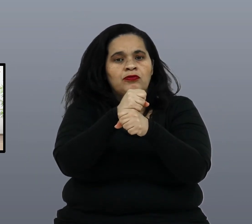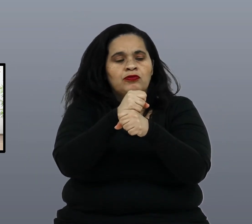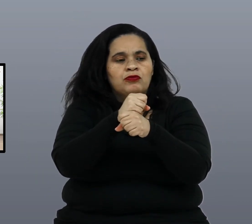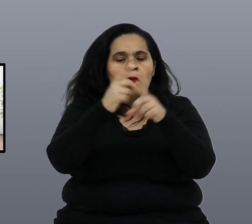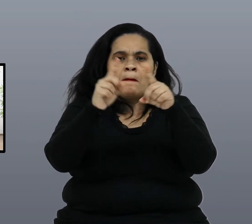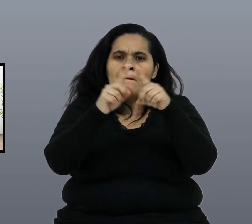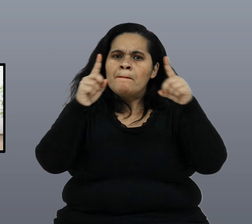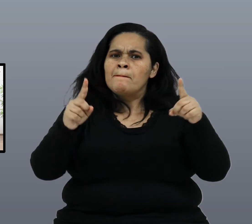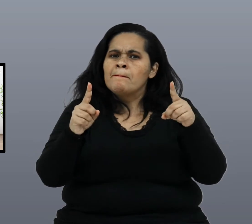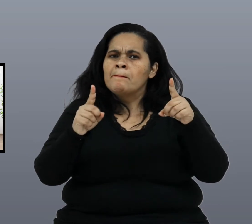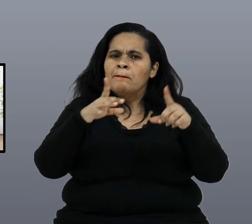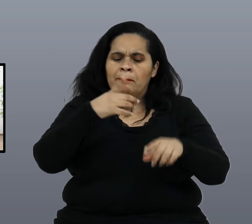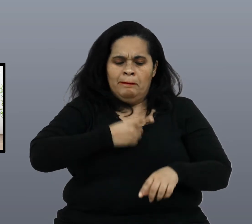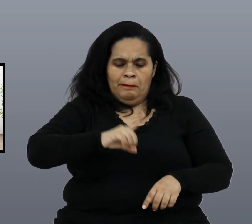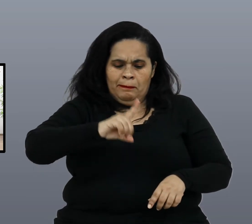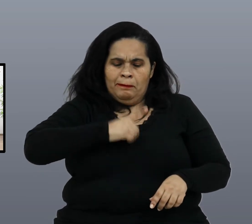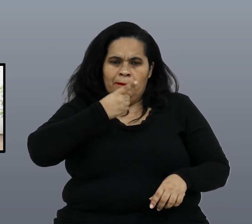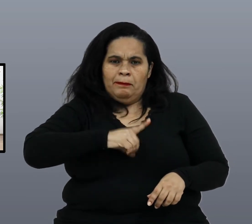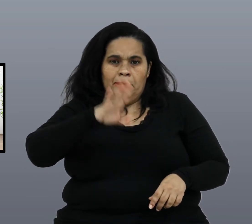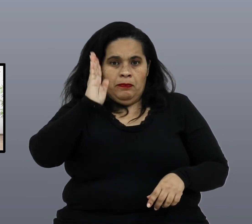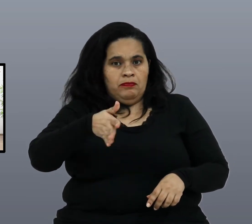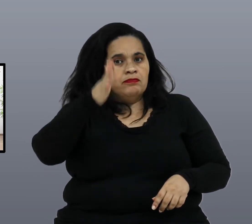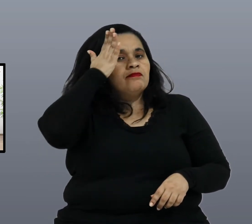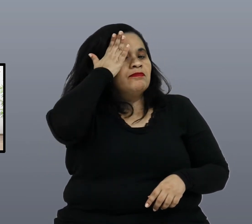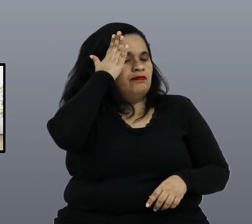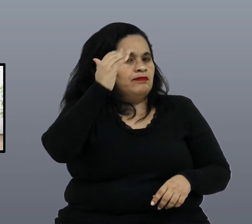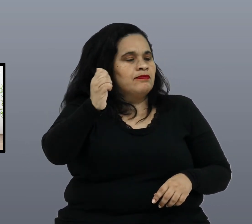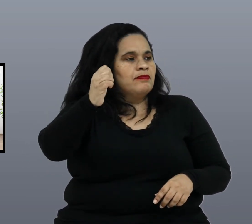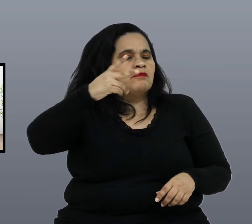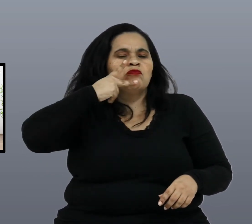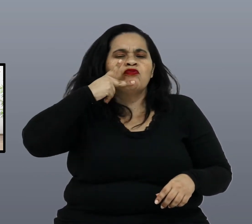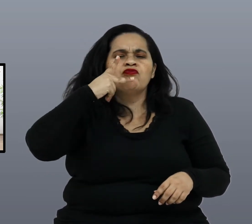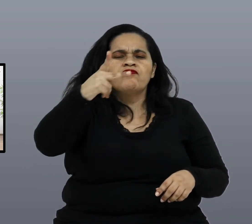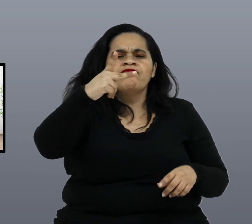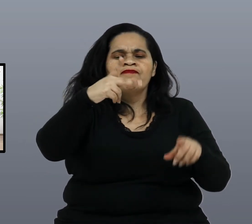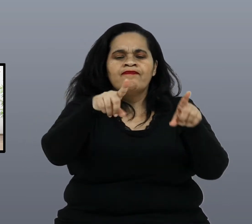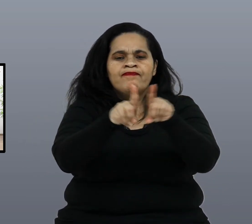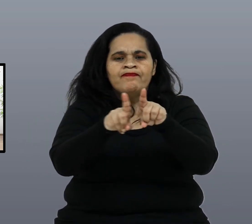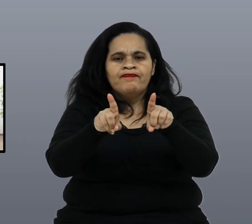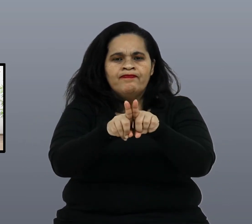embora Daniel fosse esse que soubesse dessas profecias,